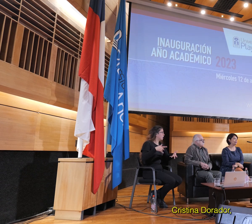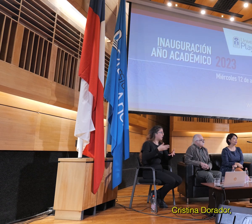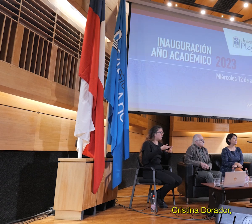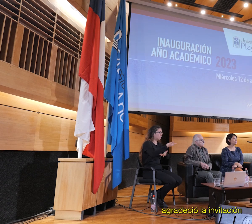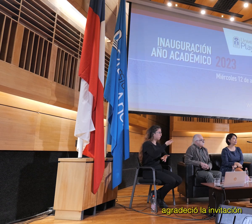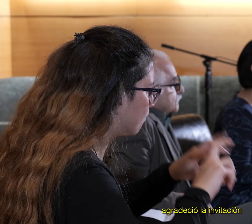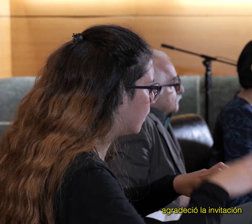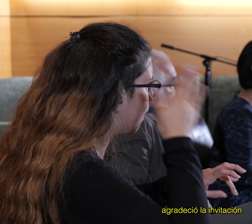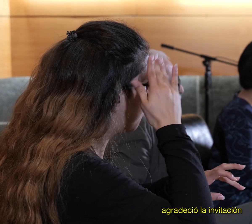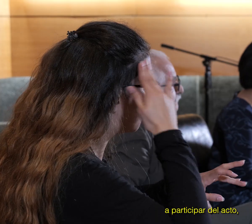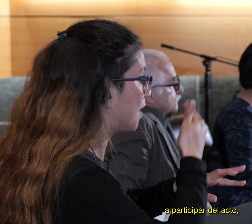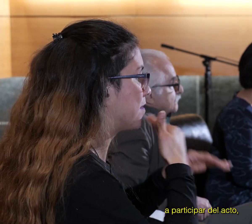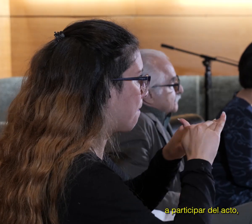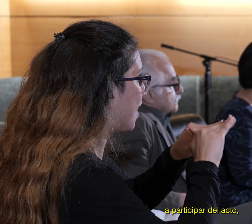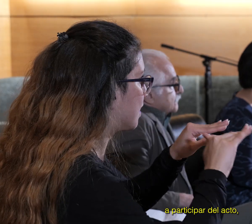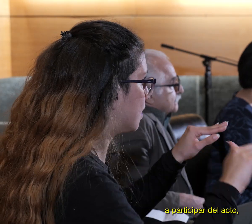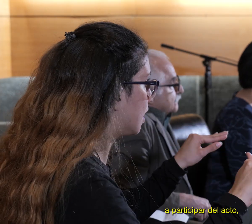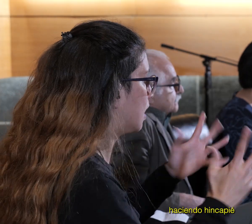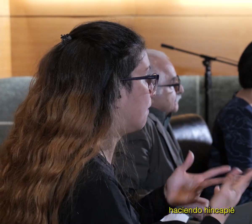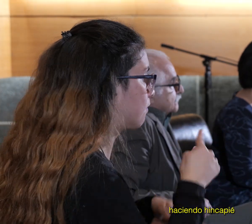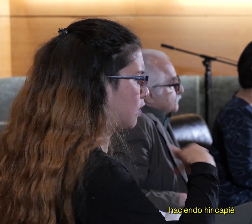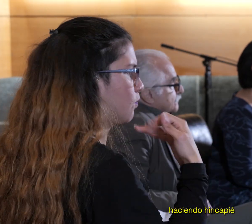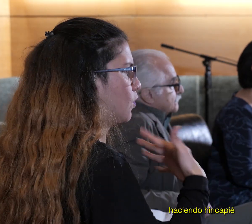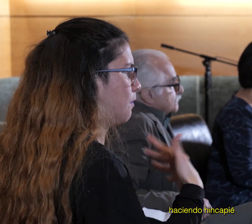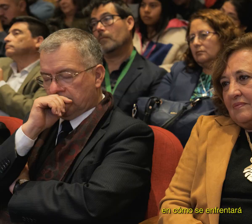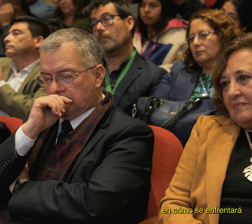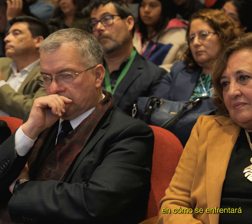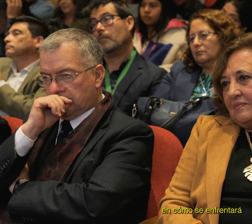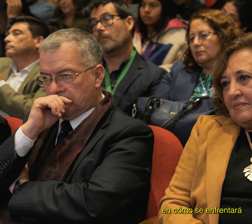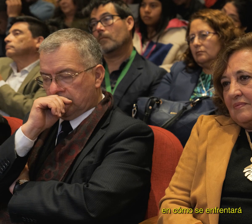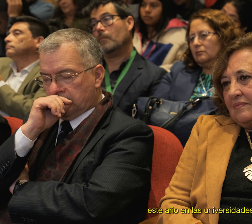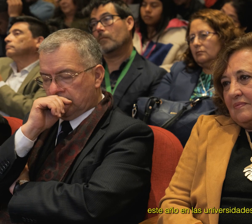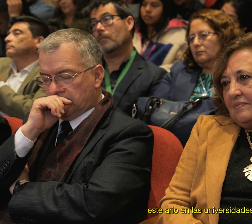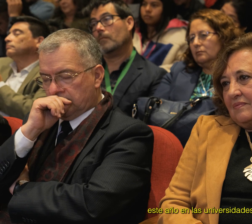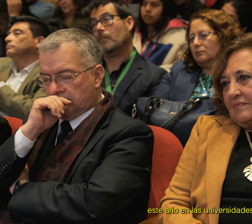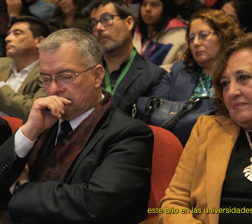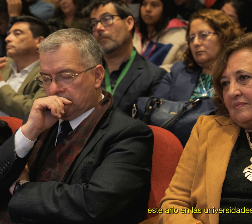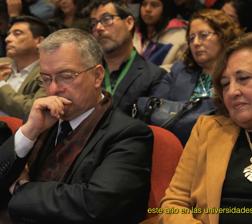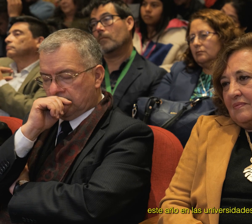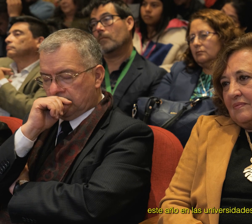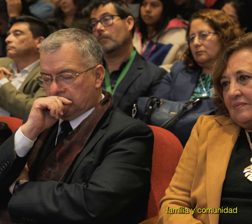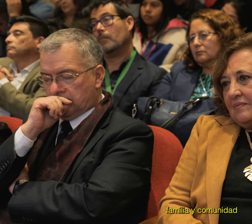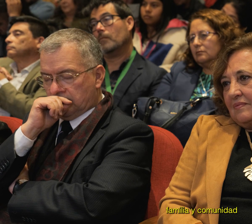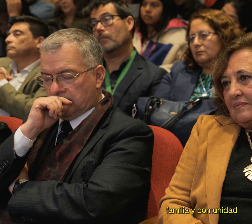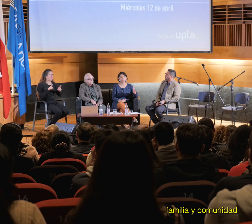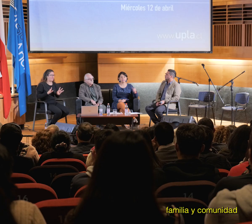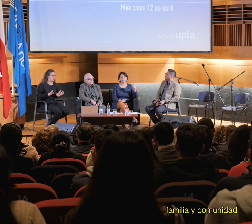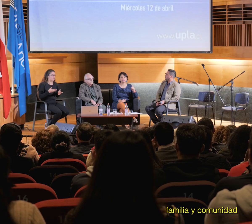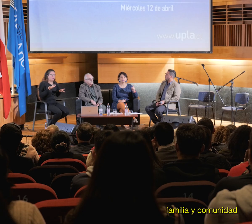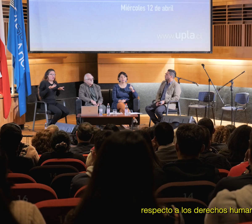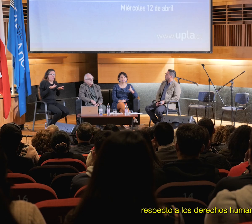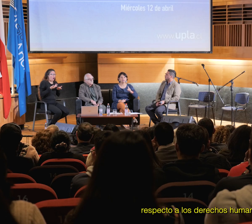Cristina Dorador, agradeció la invitación a participar del acto, haciendo hincapié en cómo se enfrentará este año en las universidades, familia